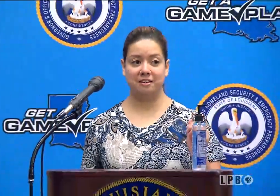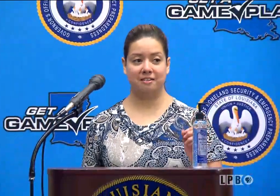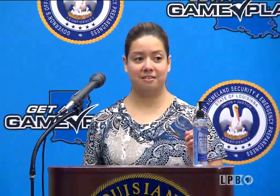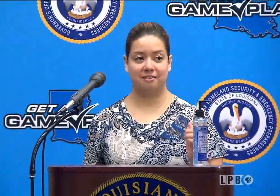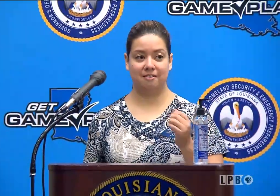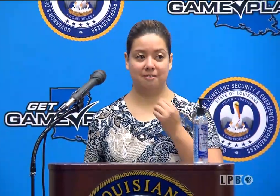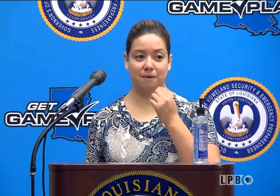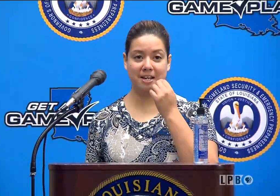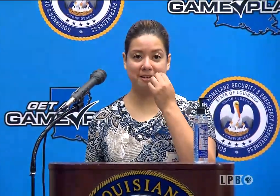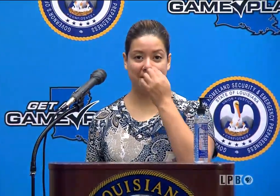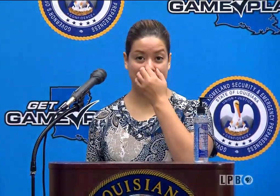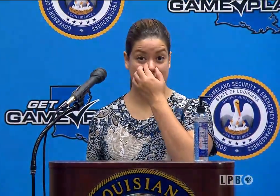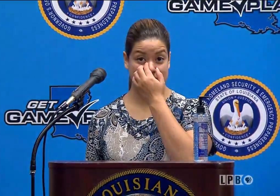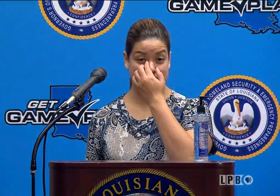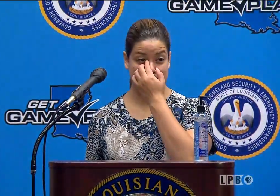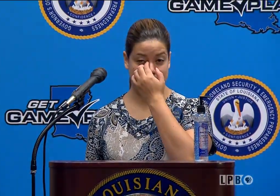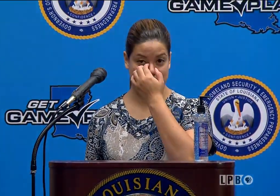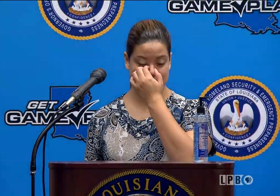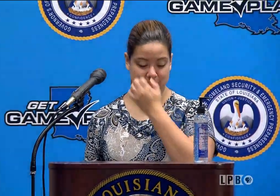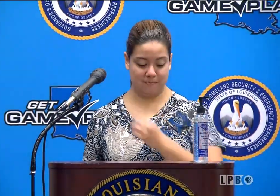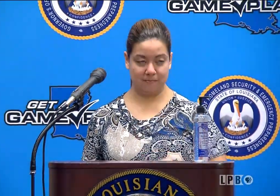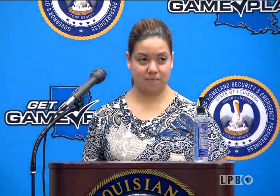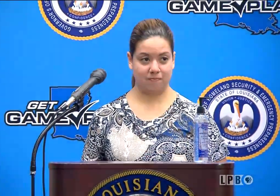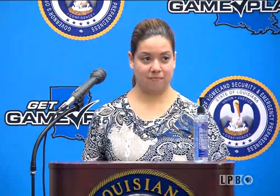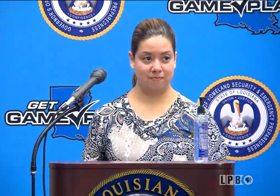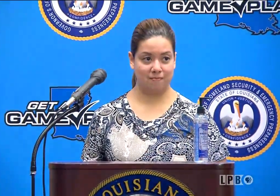1, 2, 3. Ready?